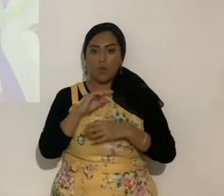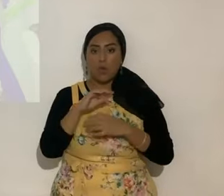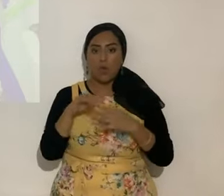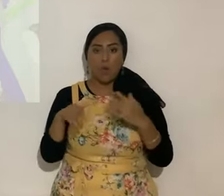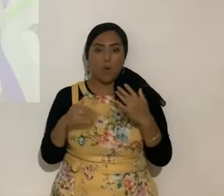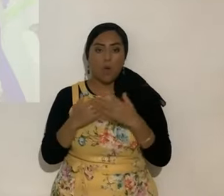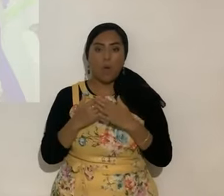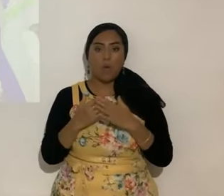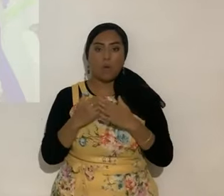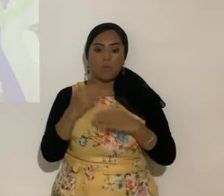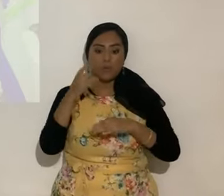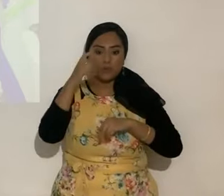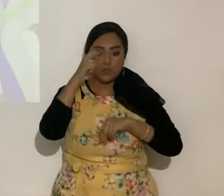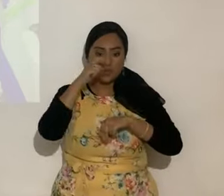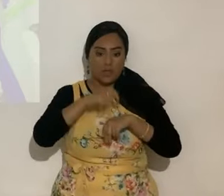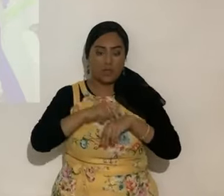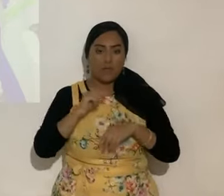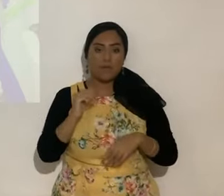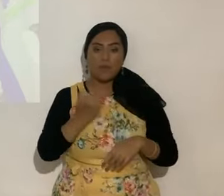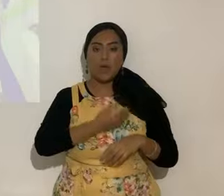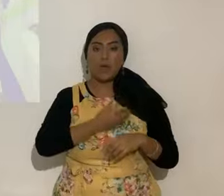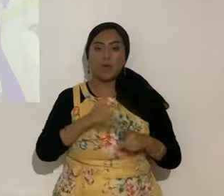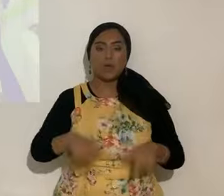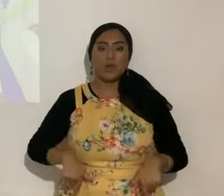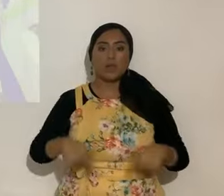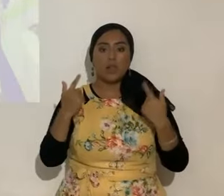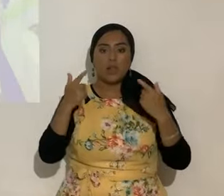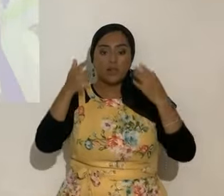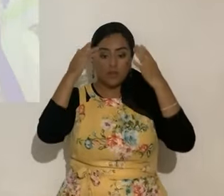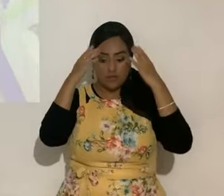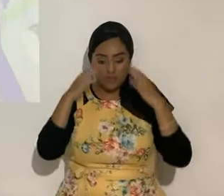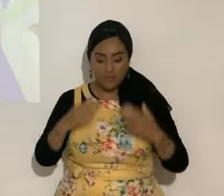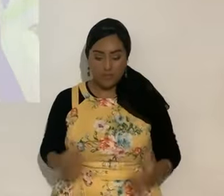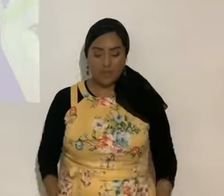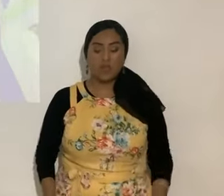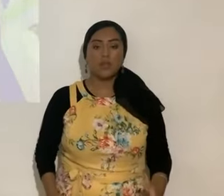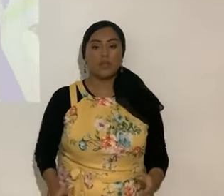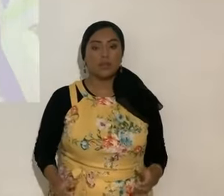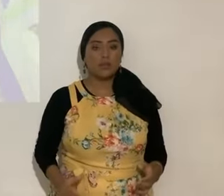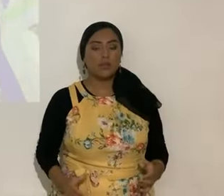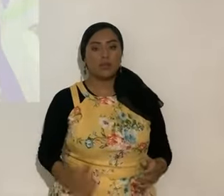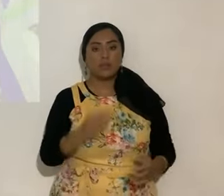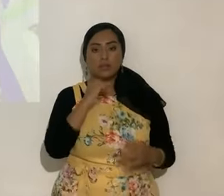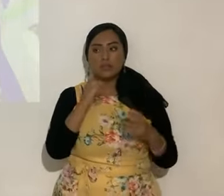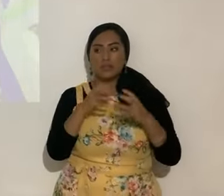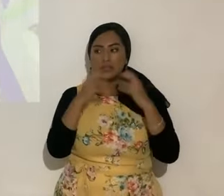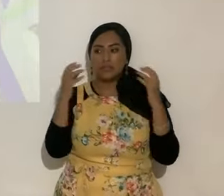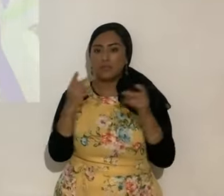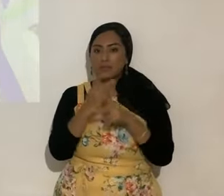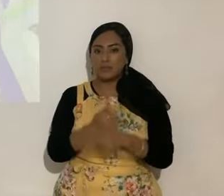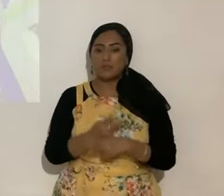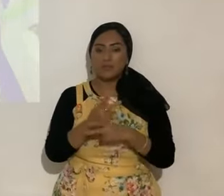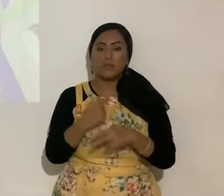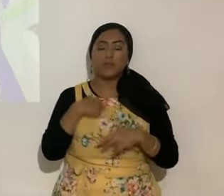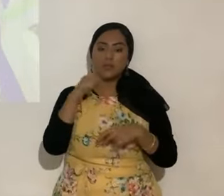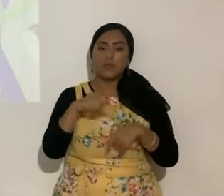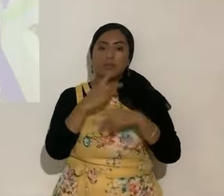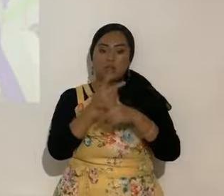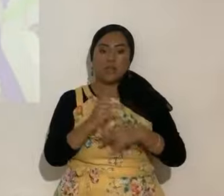en cada momento de nuestra vida, nuestro cuerpo físico, es muy vulnerable, hay que